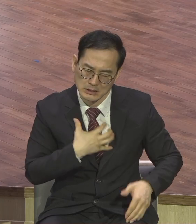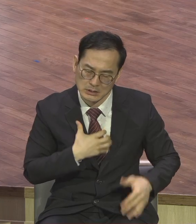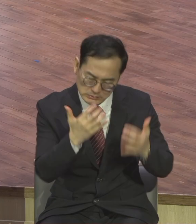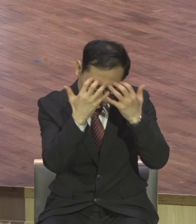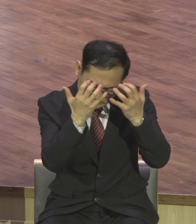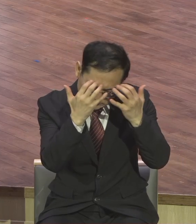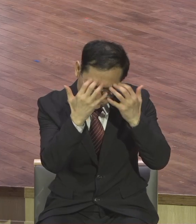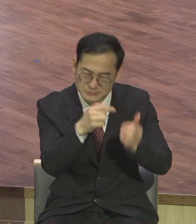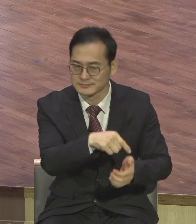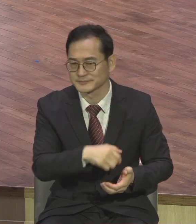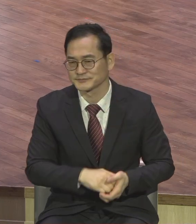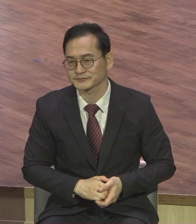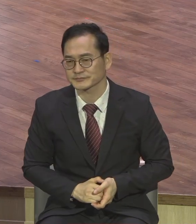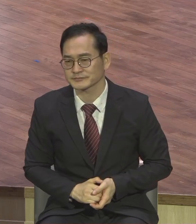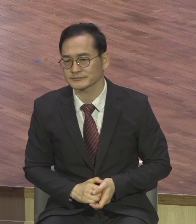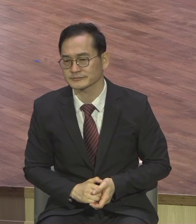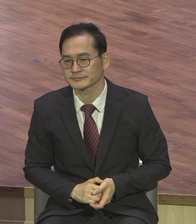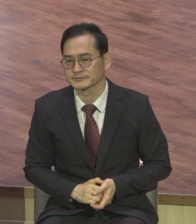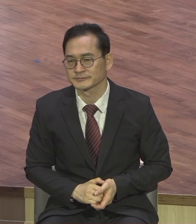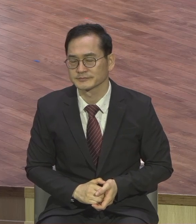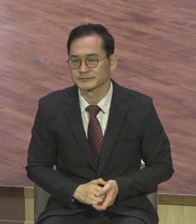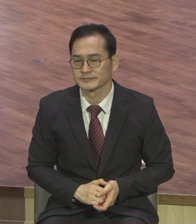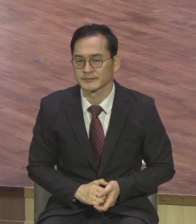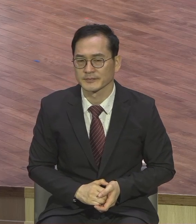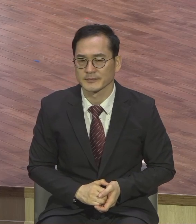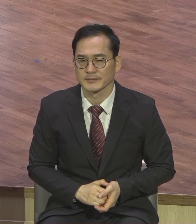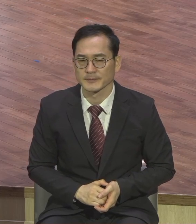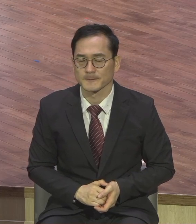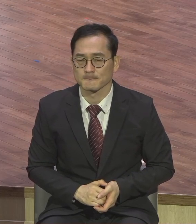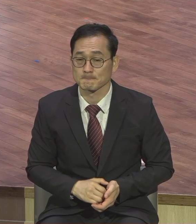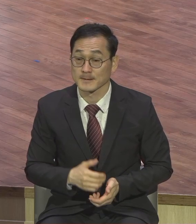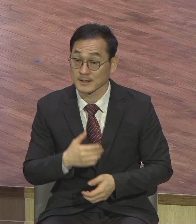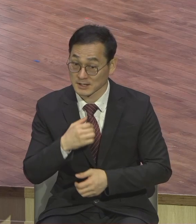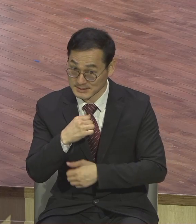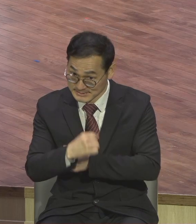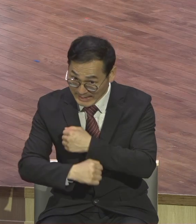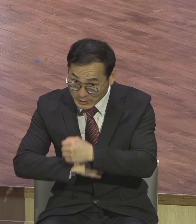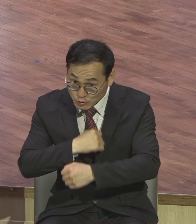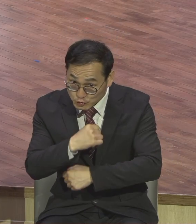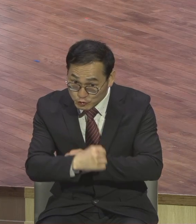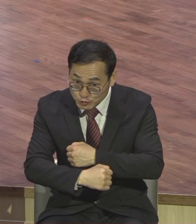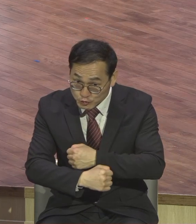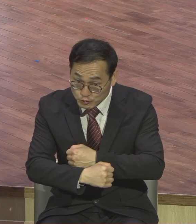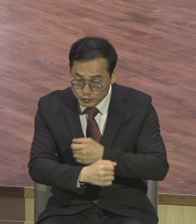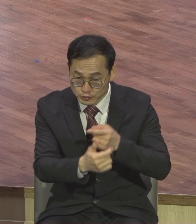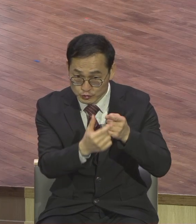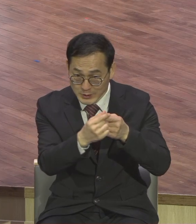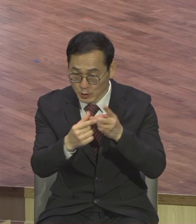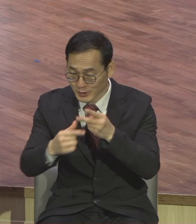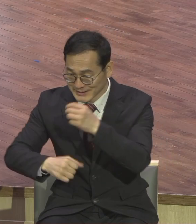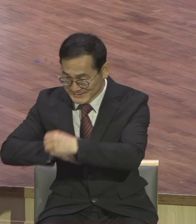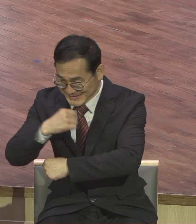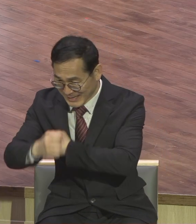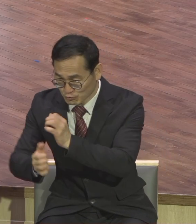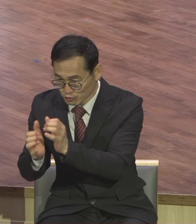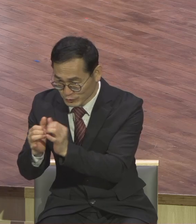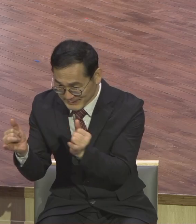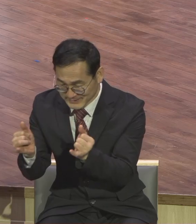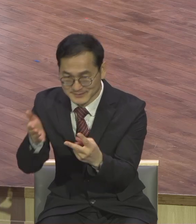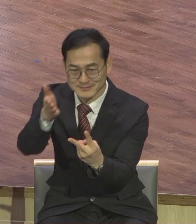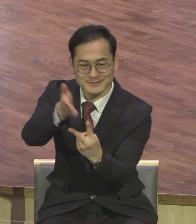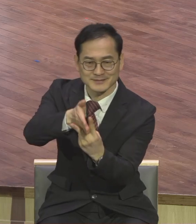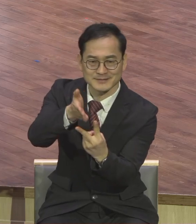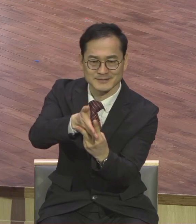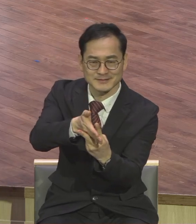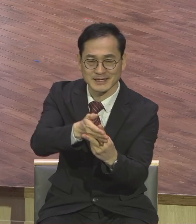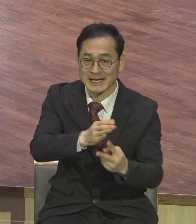특별히 여러분이 분명히 알고 계셔야 될 것이 뭐냐, 자유와 자유인은 별개라는 사실이에요.